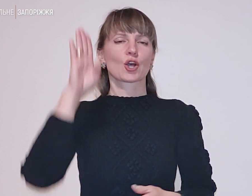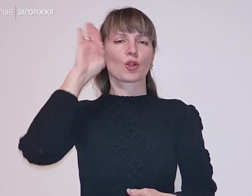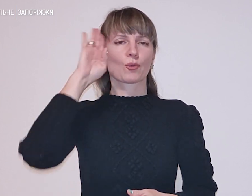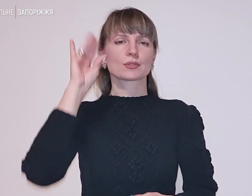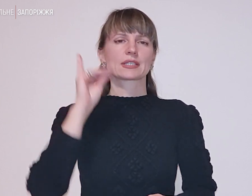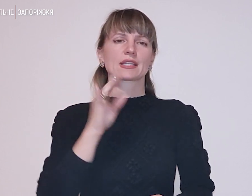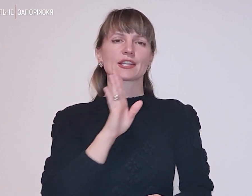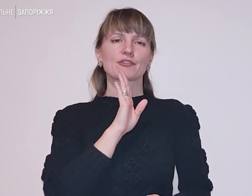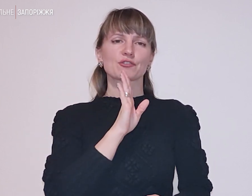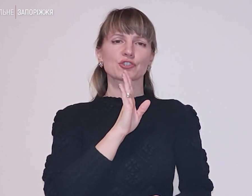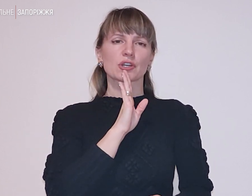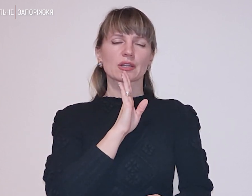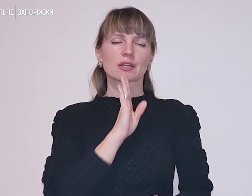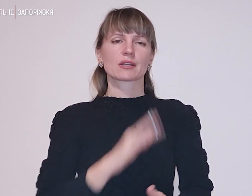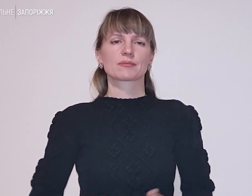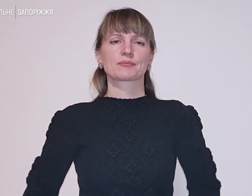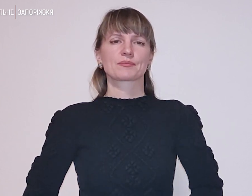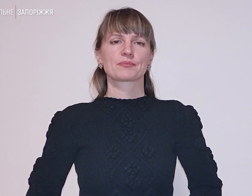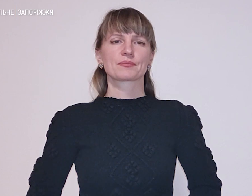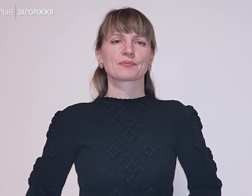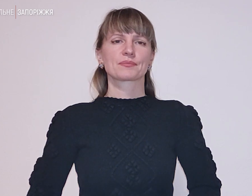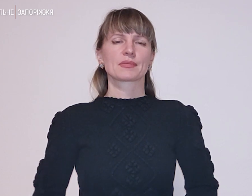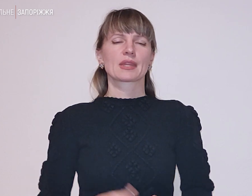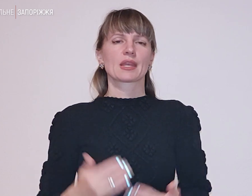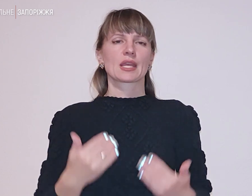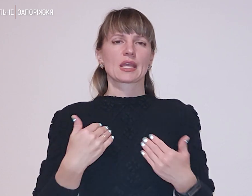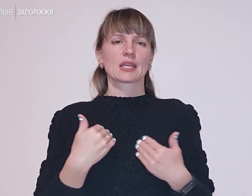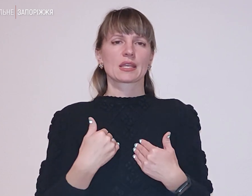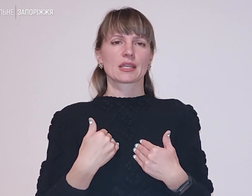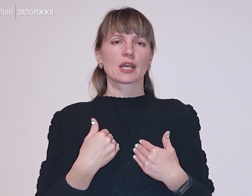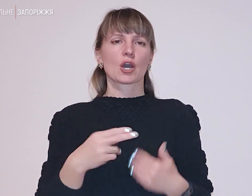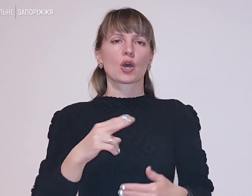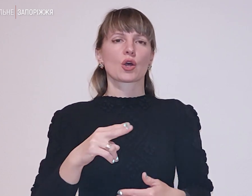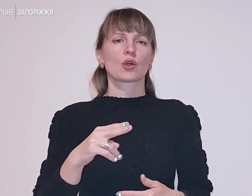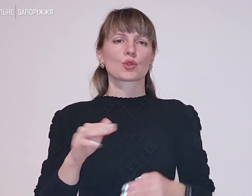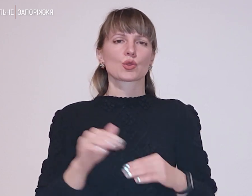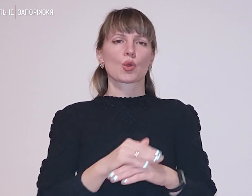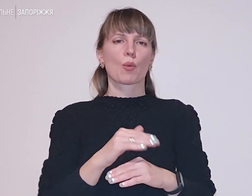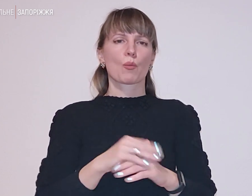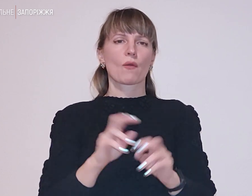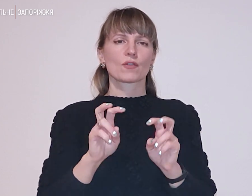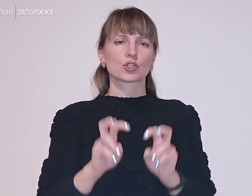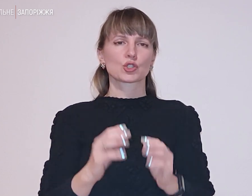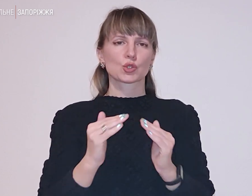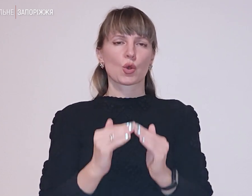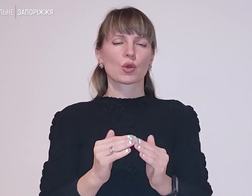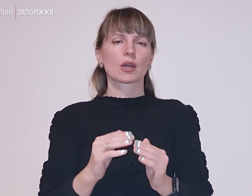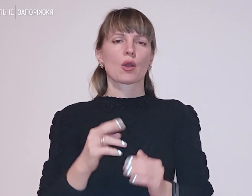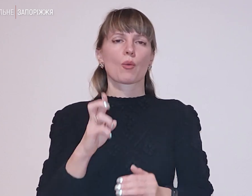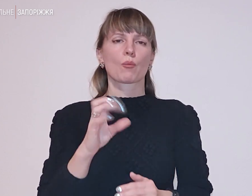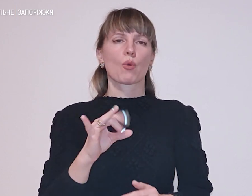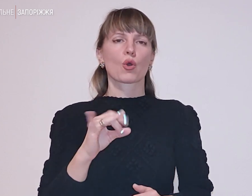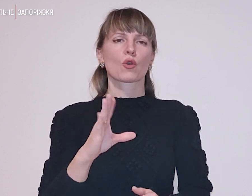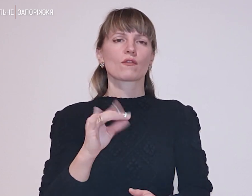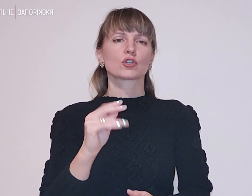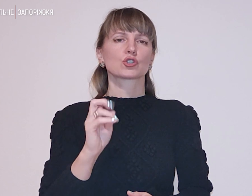та дівчатка. Я Домовичок Боровичок. І зараз